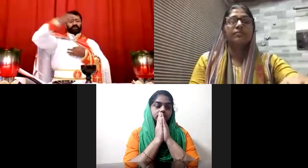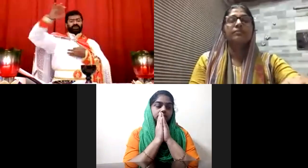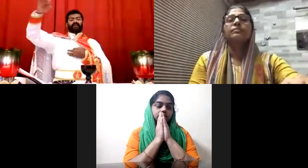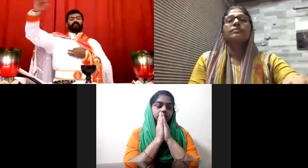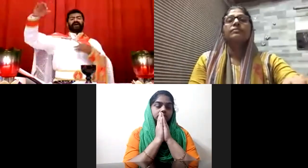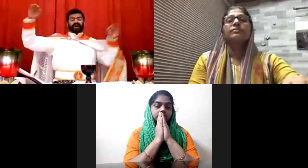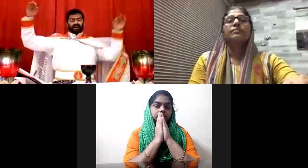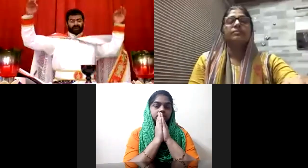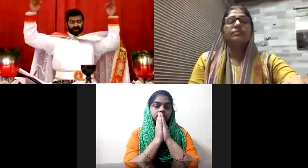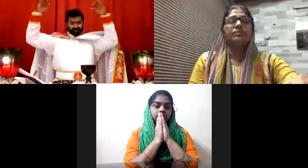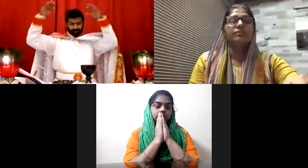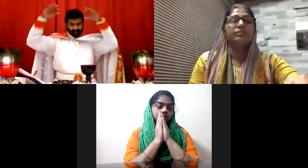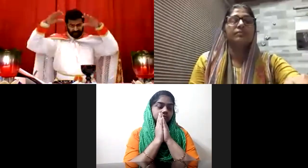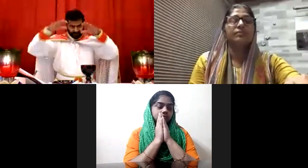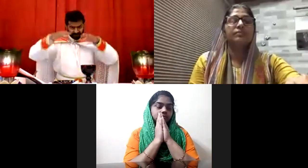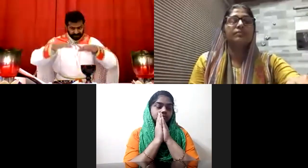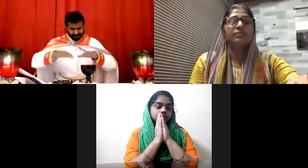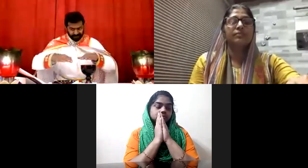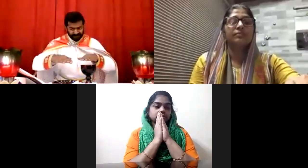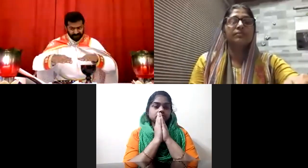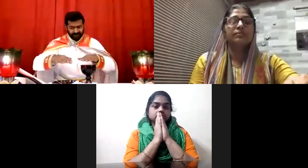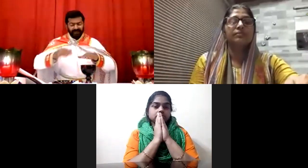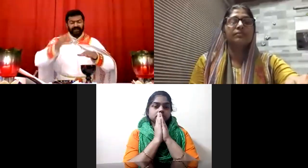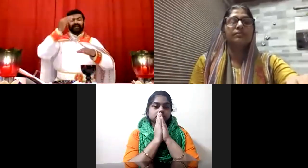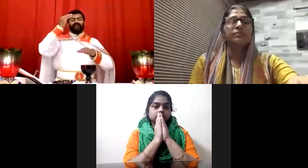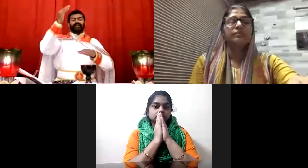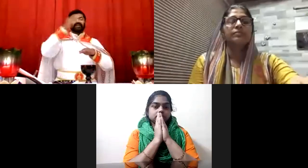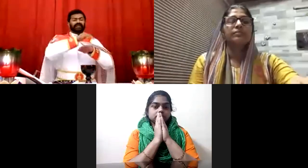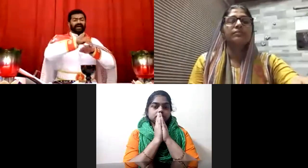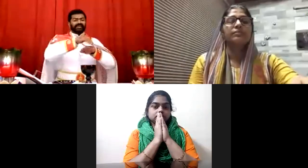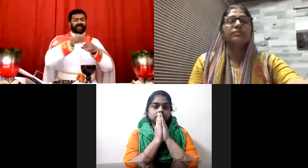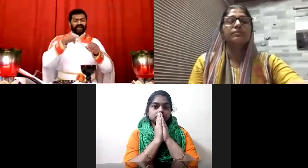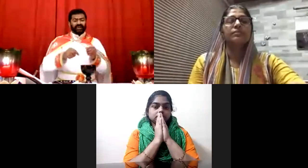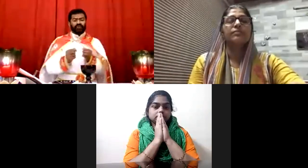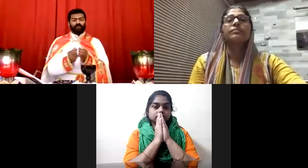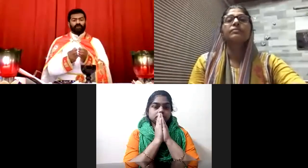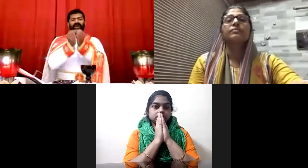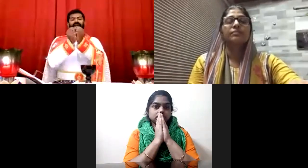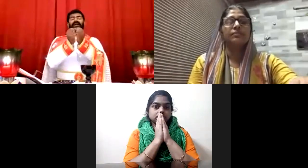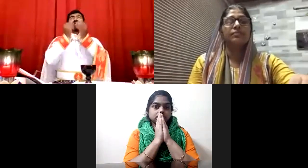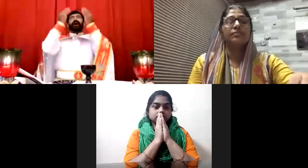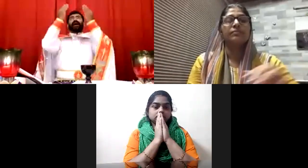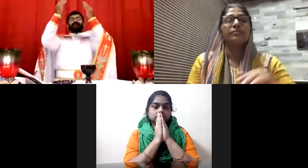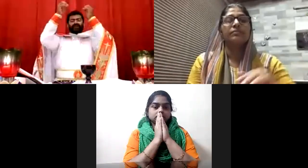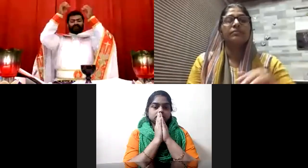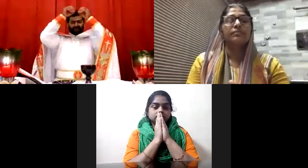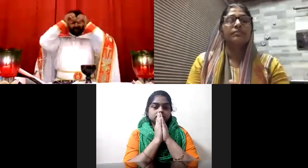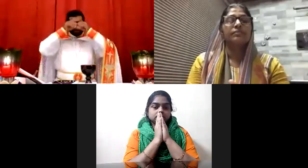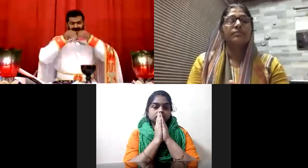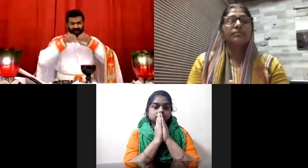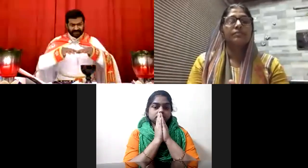നിന്റെ പരിശുദ്ധാത്മാവെഴുന്നള്ളി വന്ന് നിന്റെ ദാസരുടെ ഈ കുർബാനയിൽ